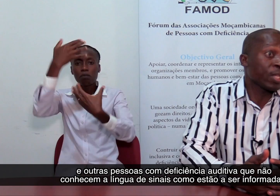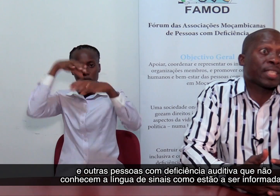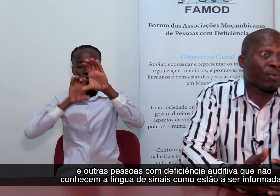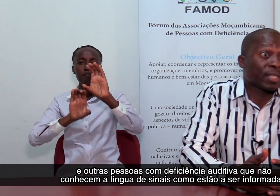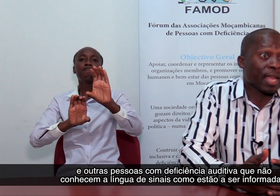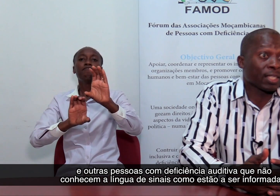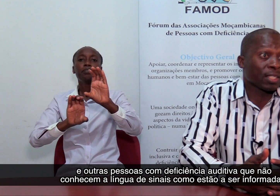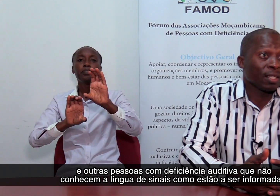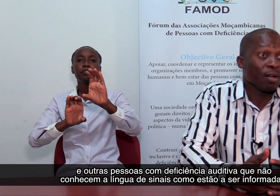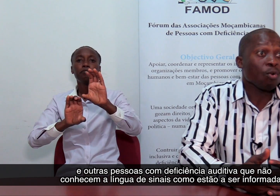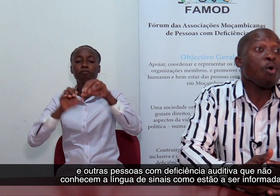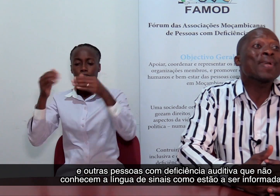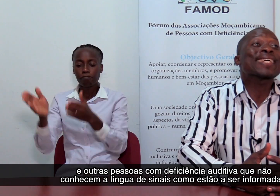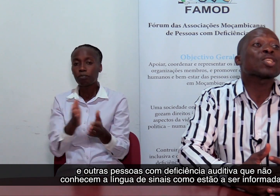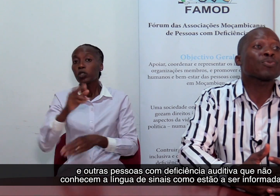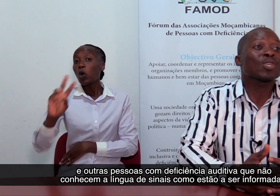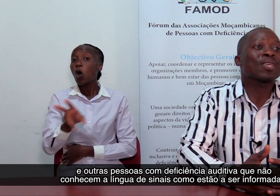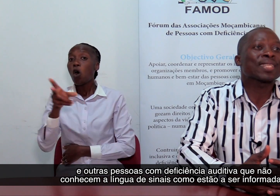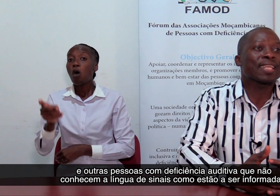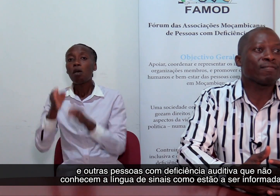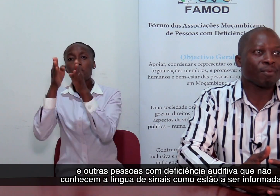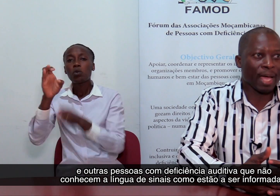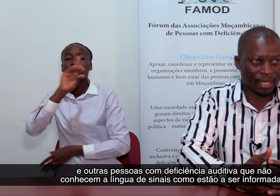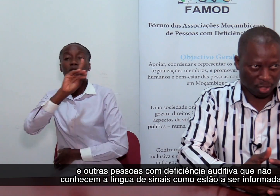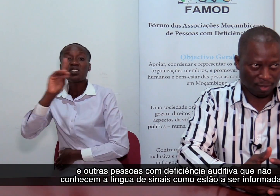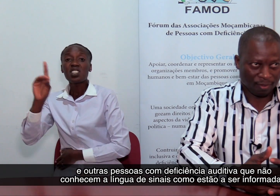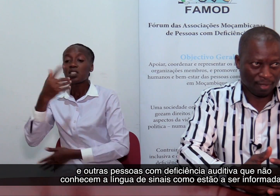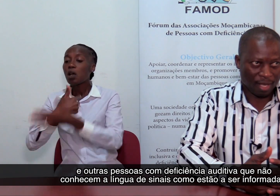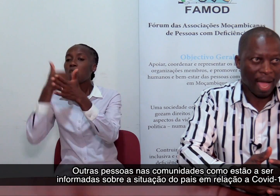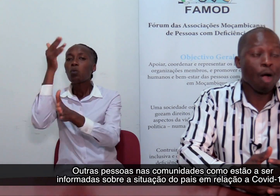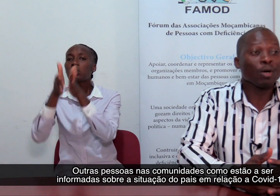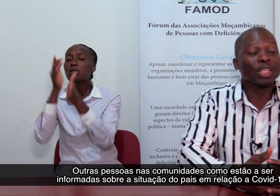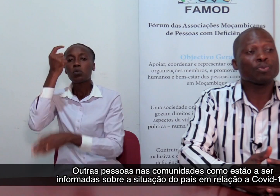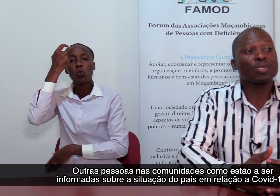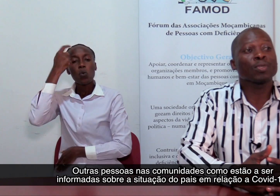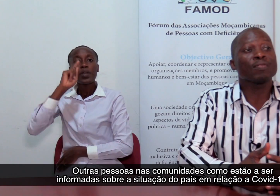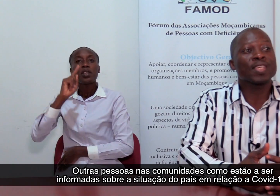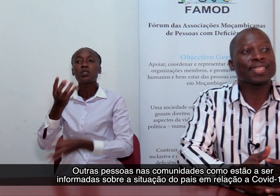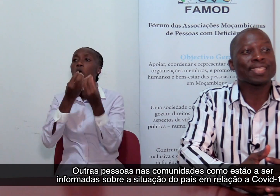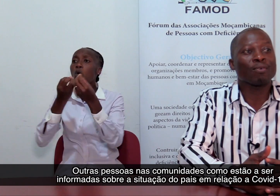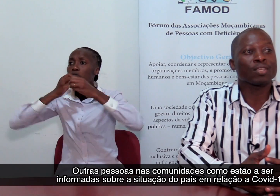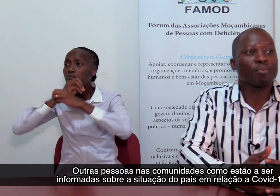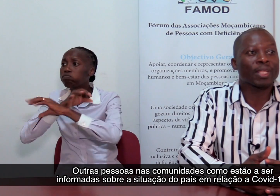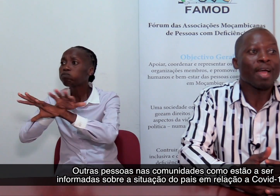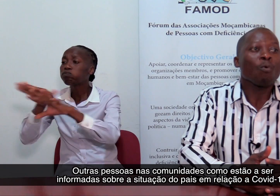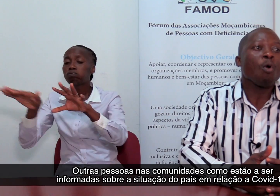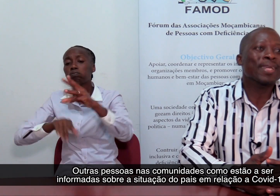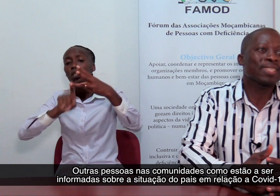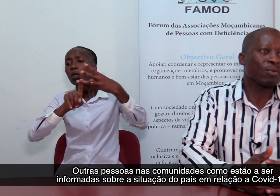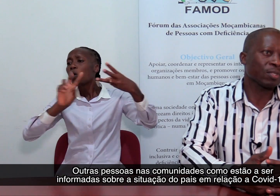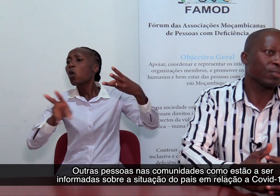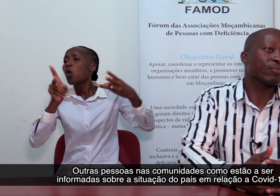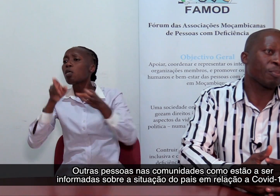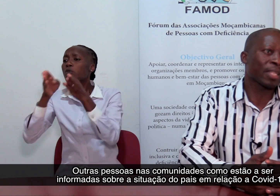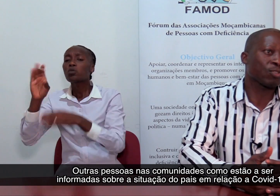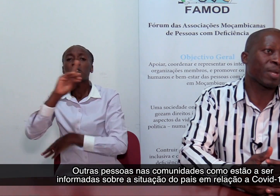que não conhecem a língua de sinais. Como é que essas pessoas estão a ser informadas? Há outras pessoas com deficiência que estão nas comunidades. Como é que